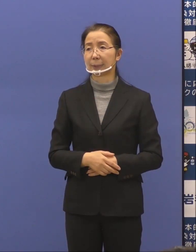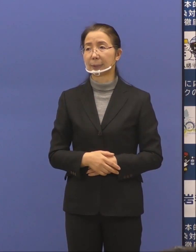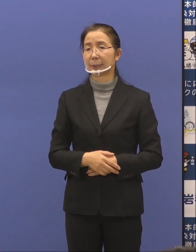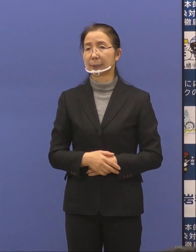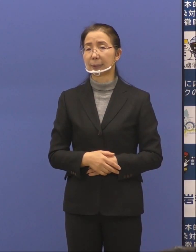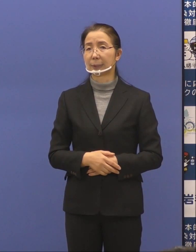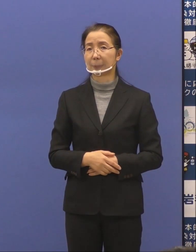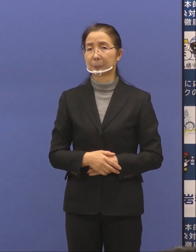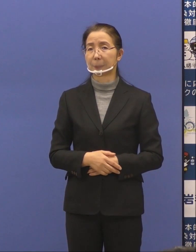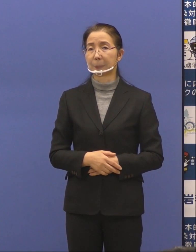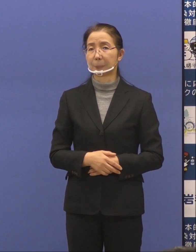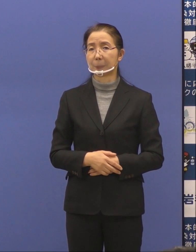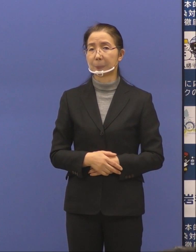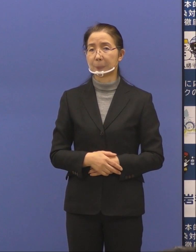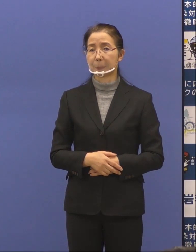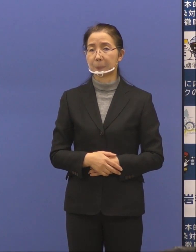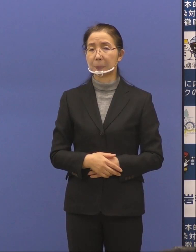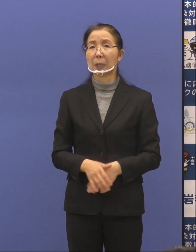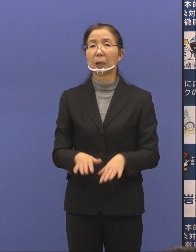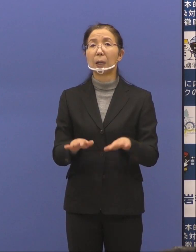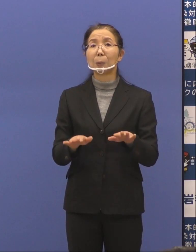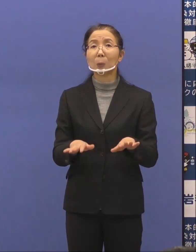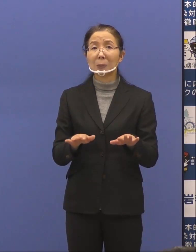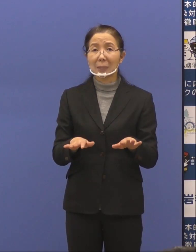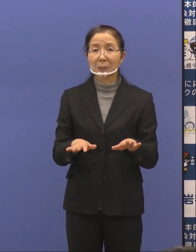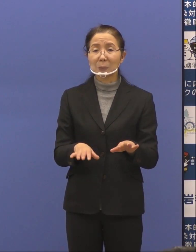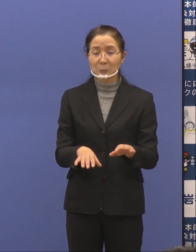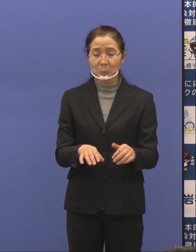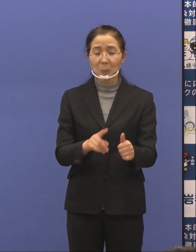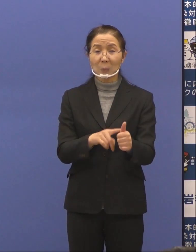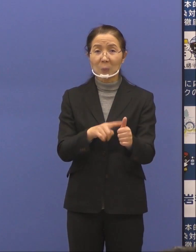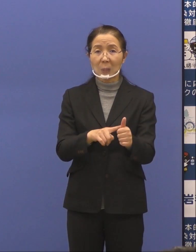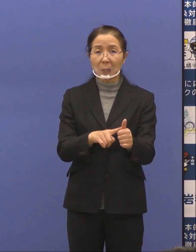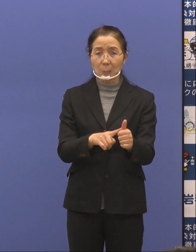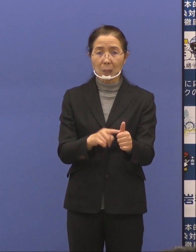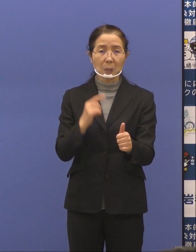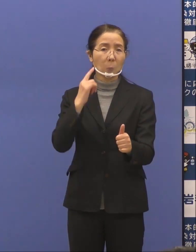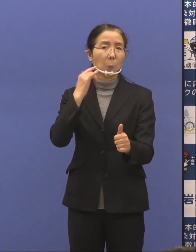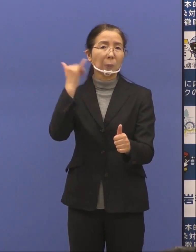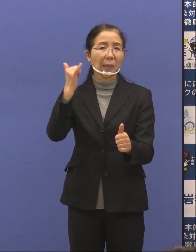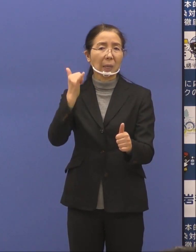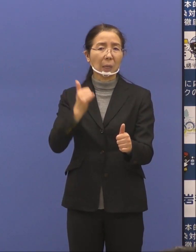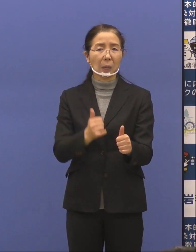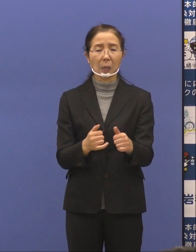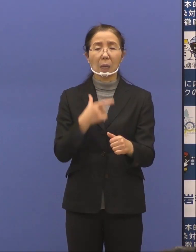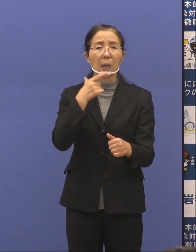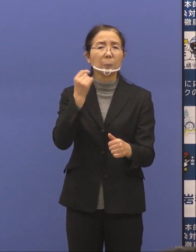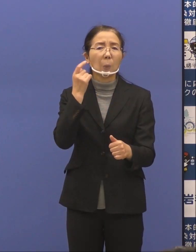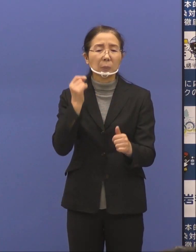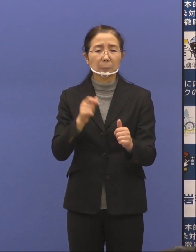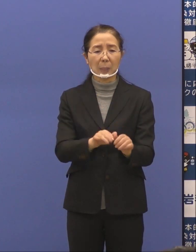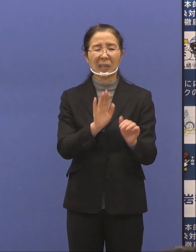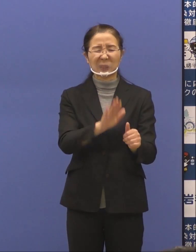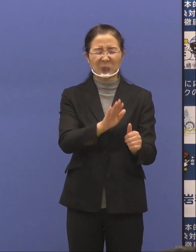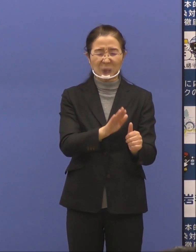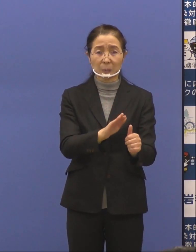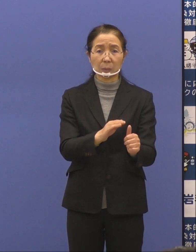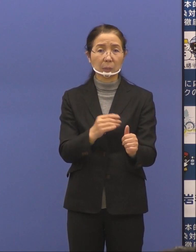今回はですね、児童が保護者からクラクションを押しなさいというふうに指導を受けていたということ